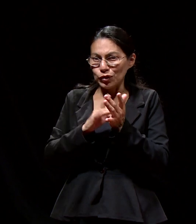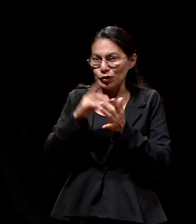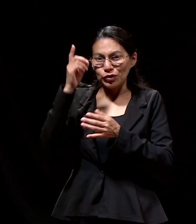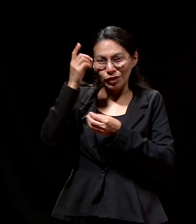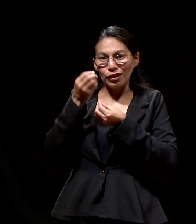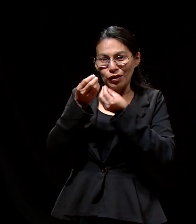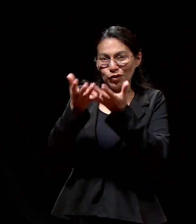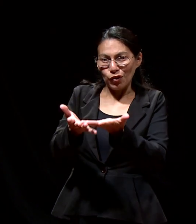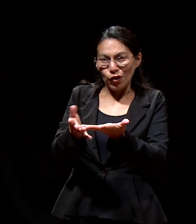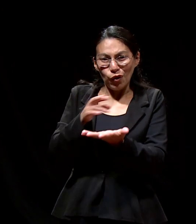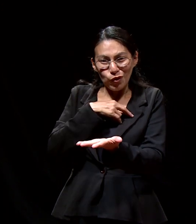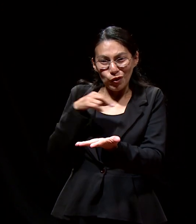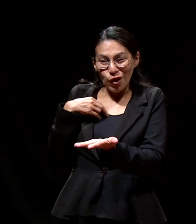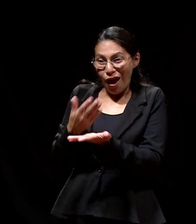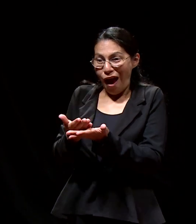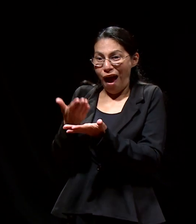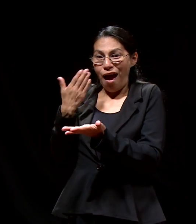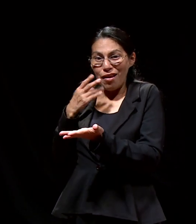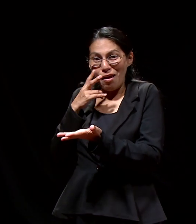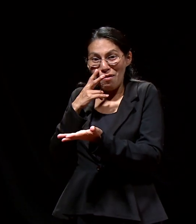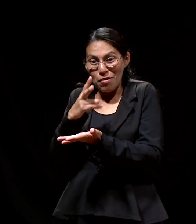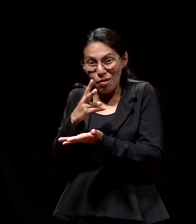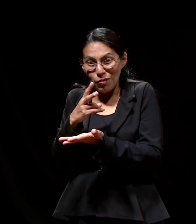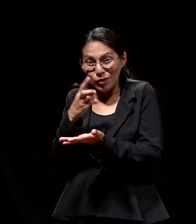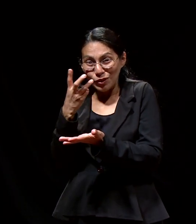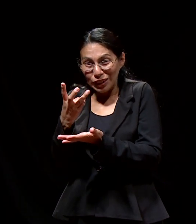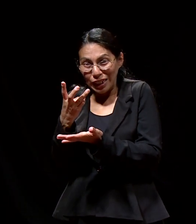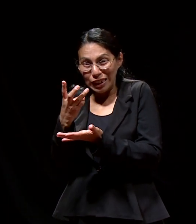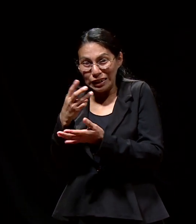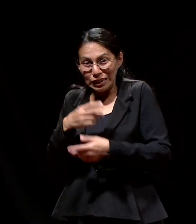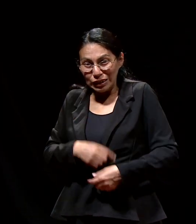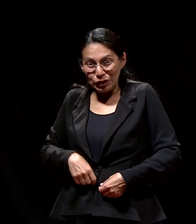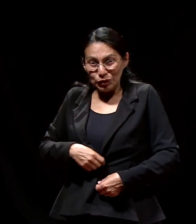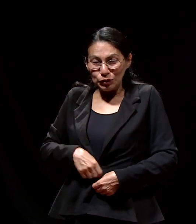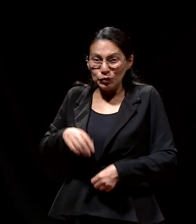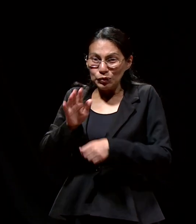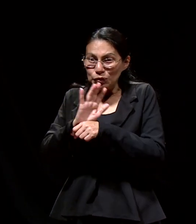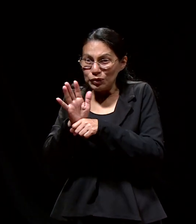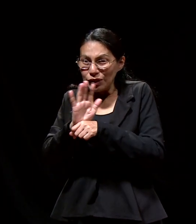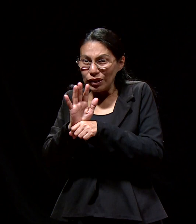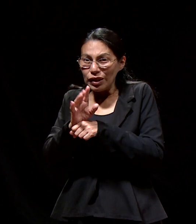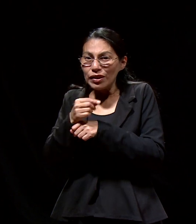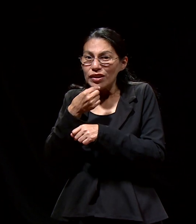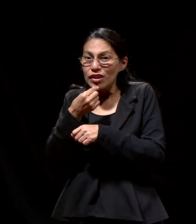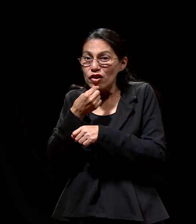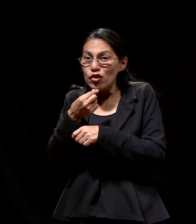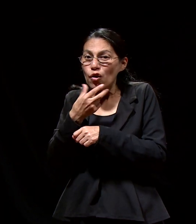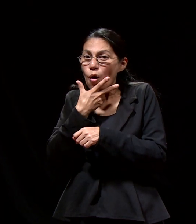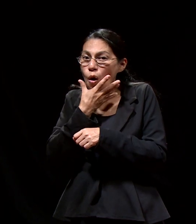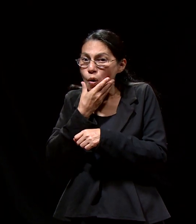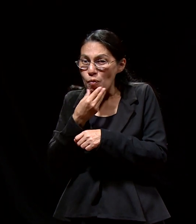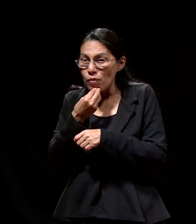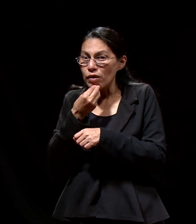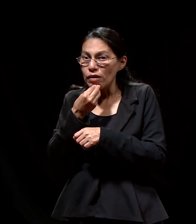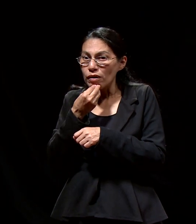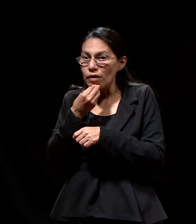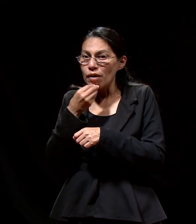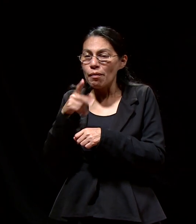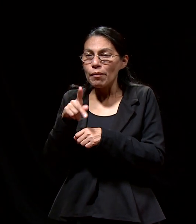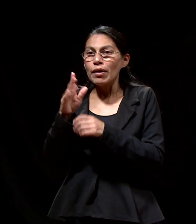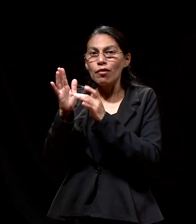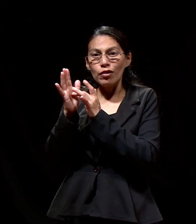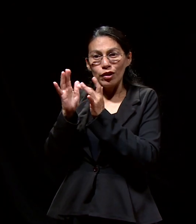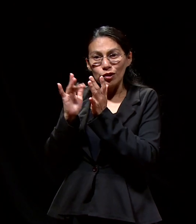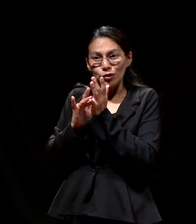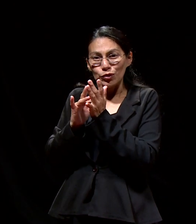lo concedió ese porque no tenemos tres de tres he pasado sí bueno yo siempre le digo a mi hija tú eres la niña